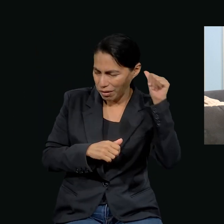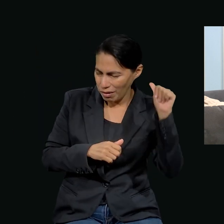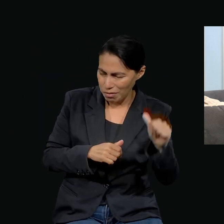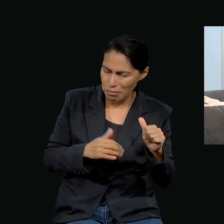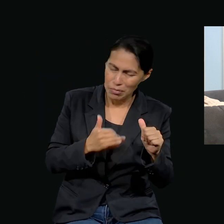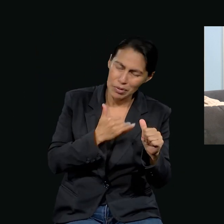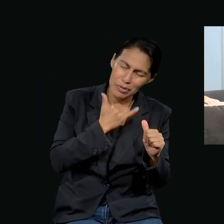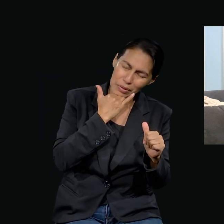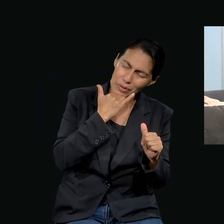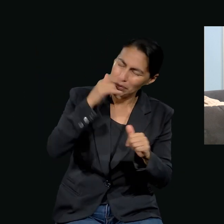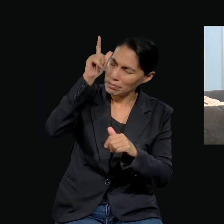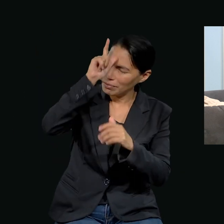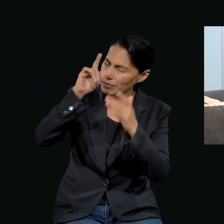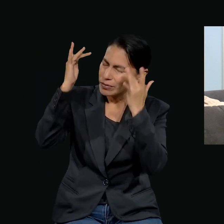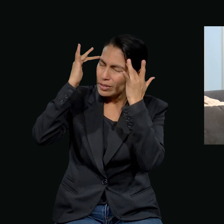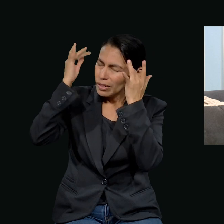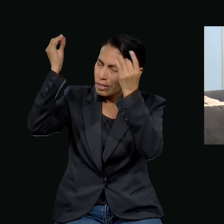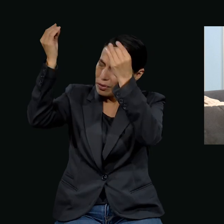Amén